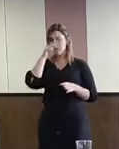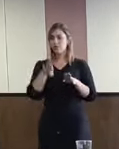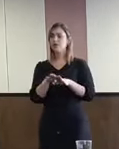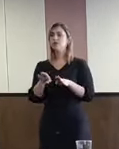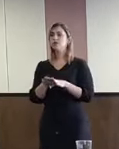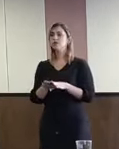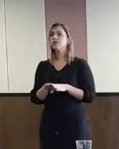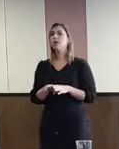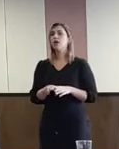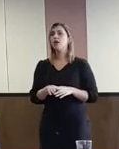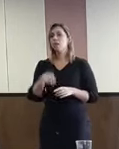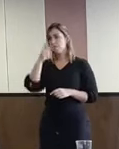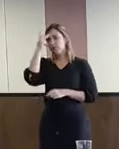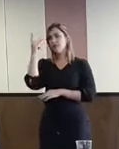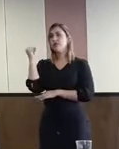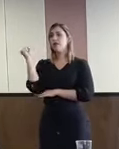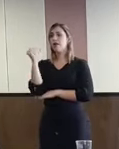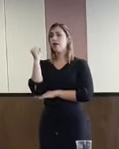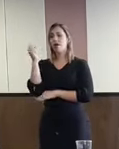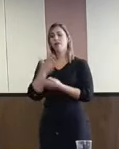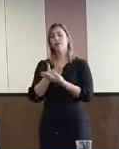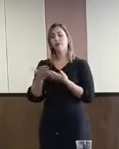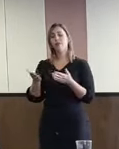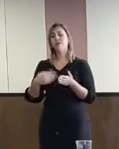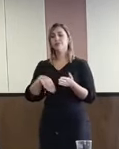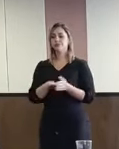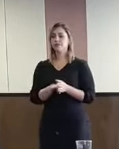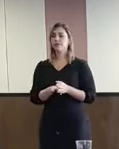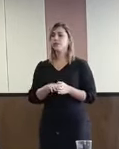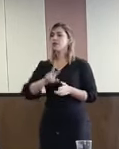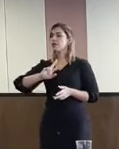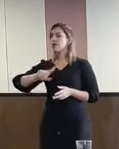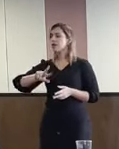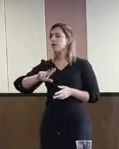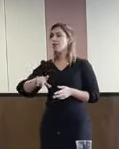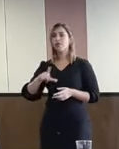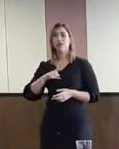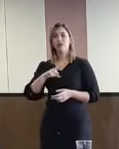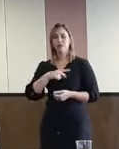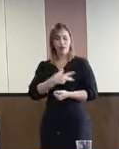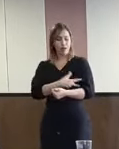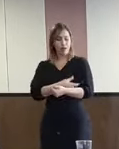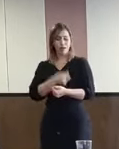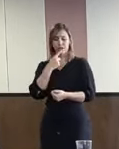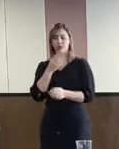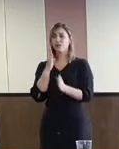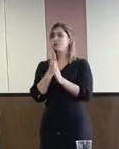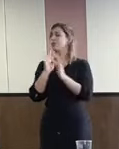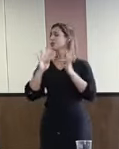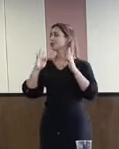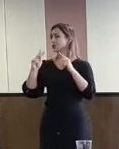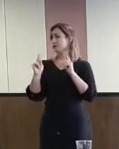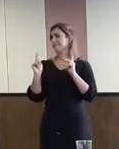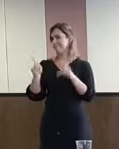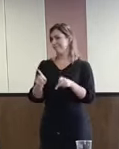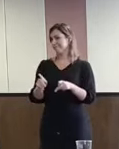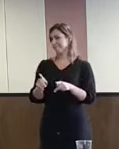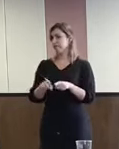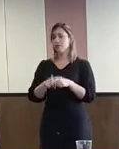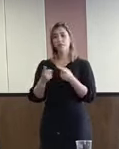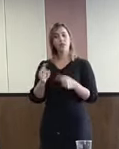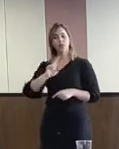casos agravados que começarão a chegar nos hospitais. Não há kit para fazer teste de toda a população e nem é